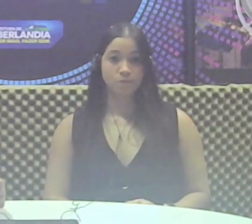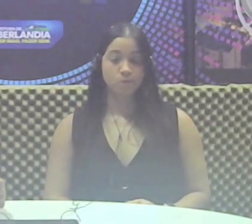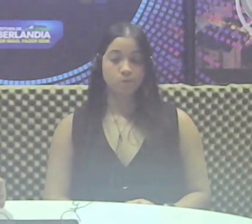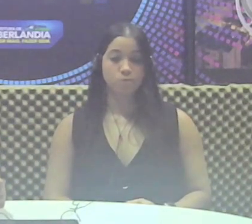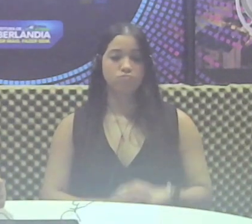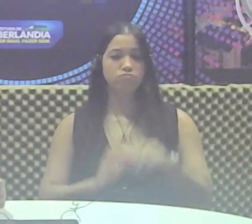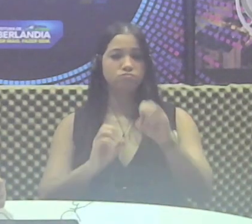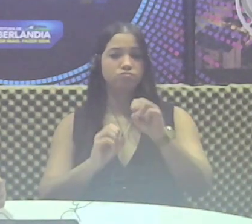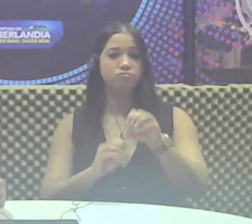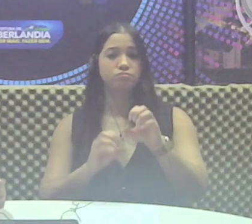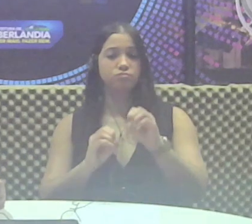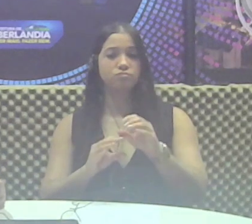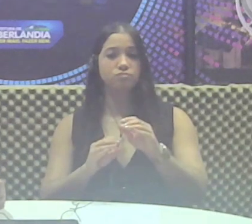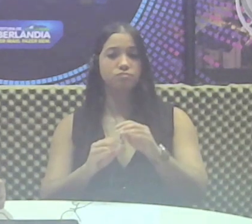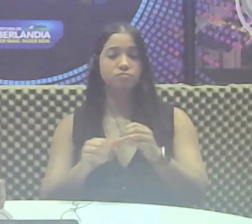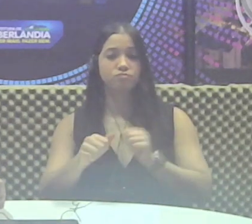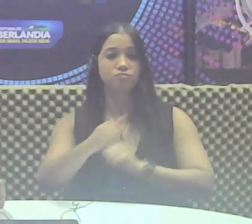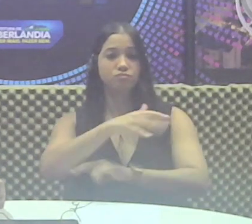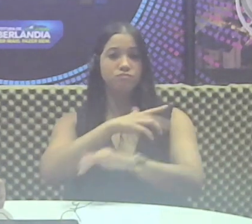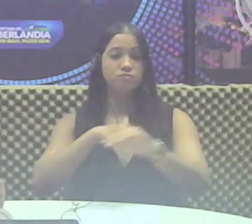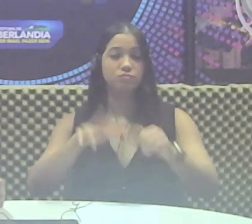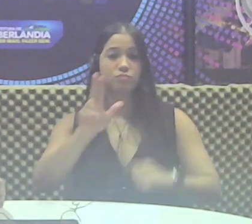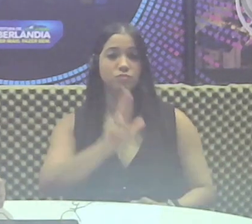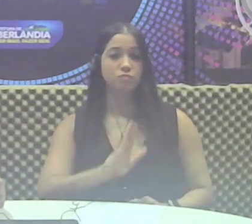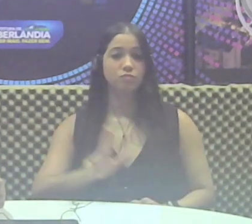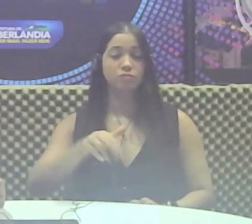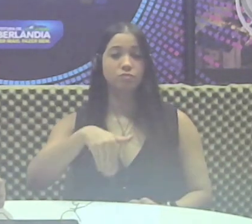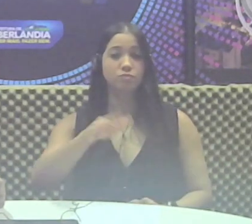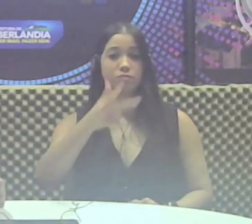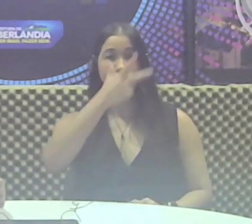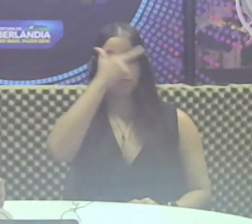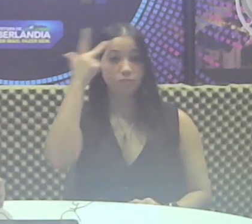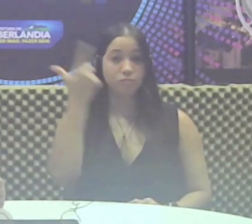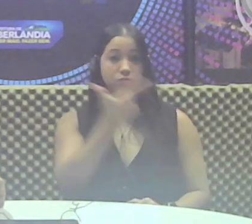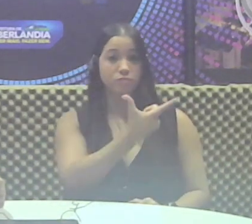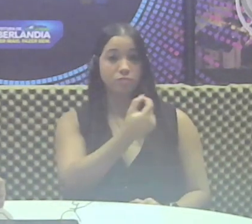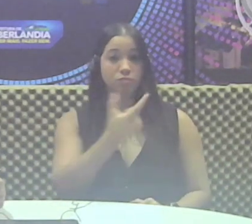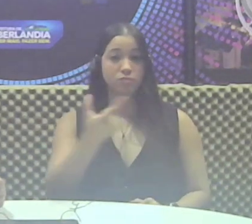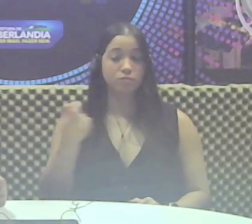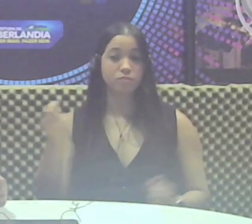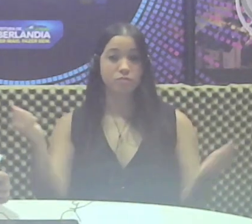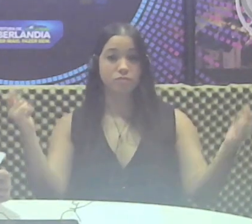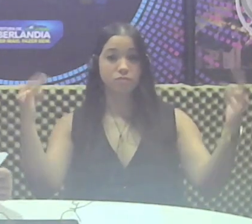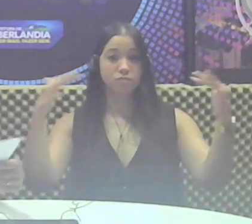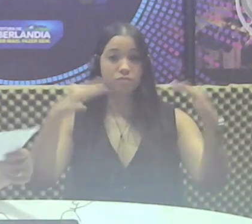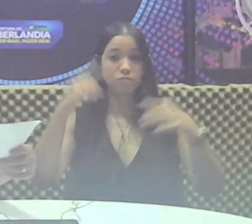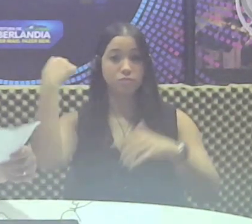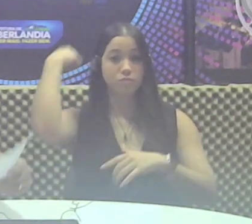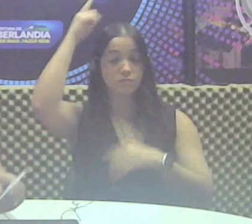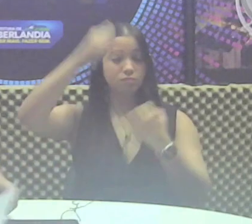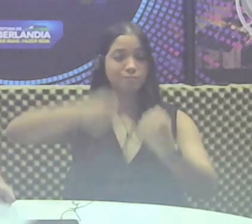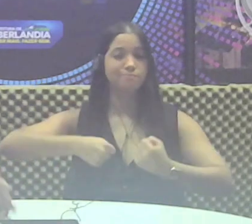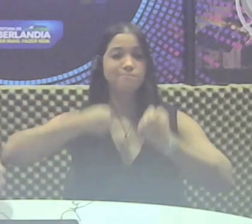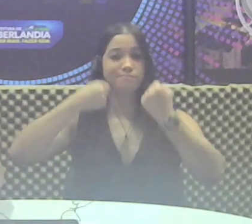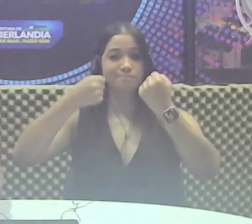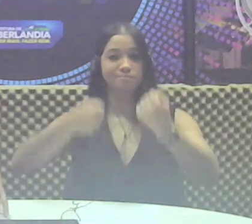Aula inaugural do Agita Uberlândia reúne mais de 200 pessoas no Poliesportivo São Jorge.